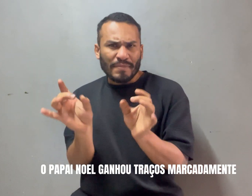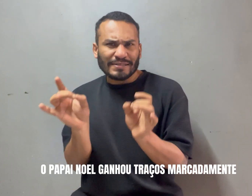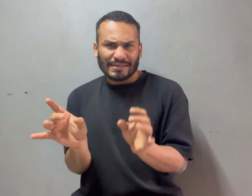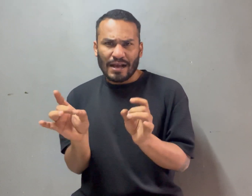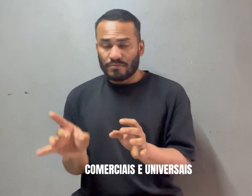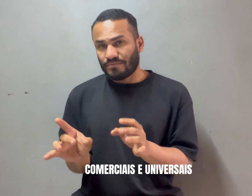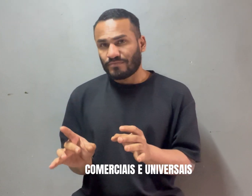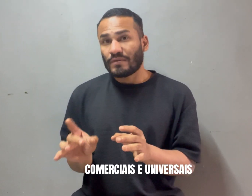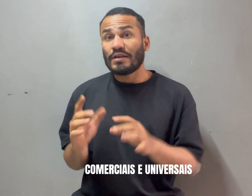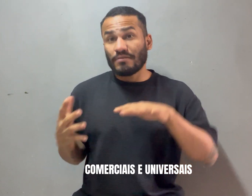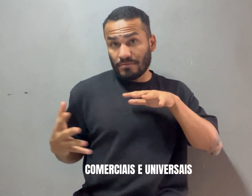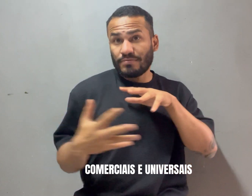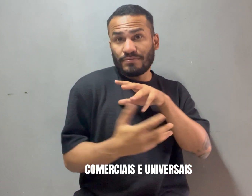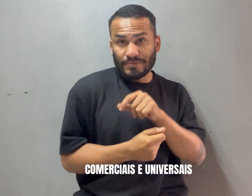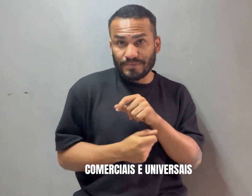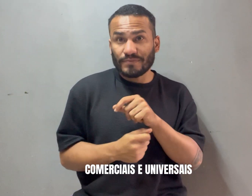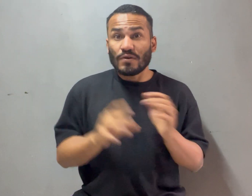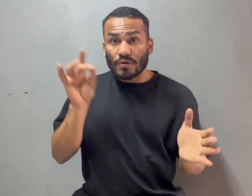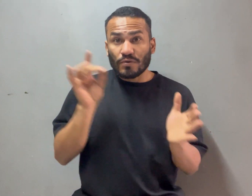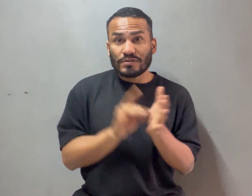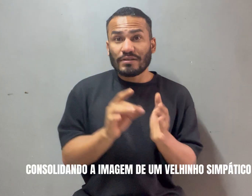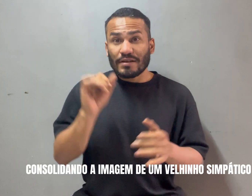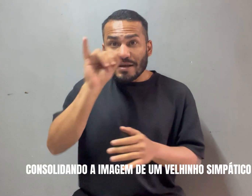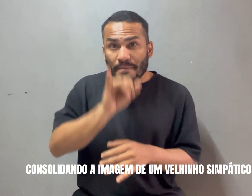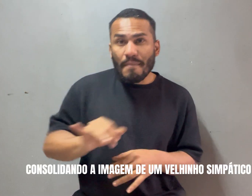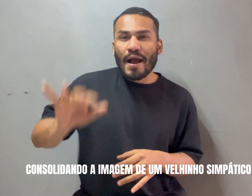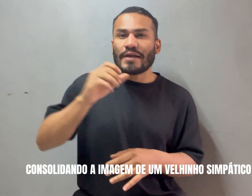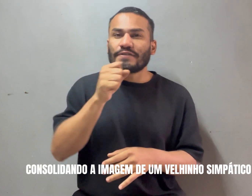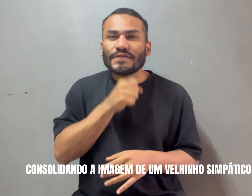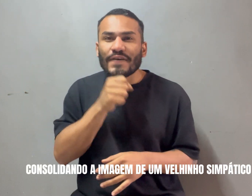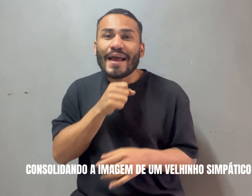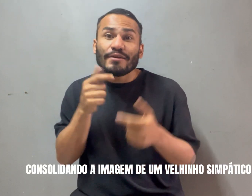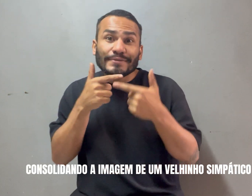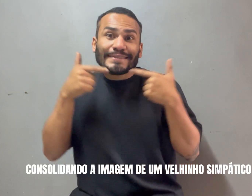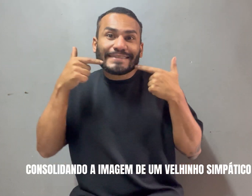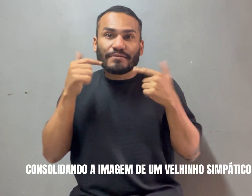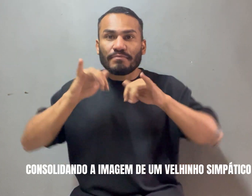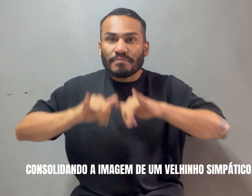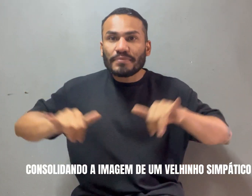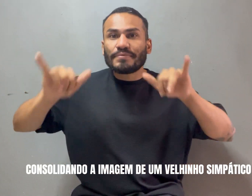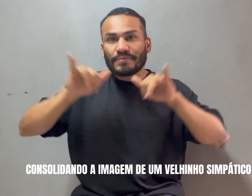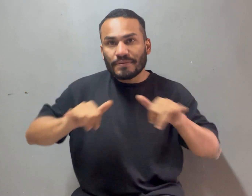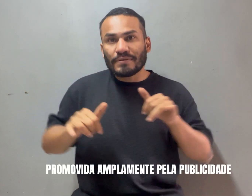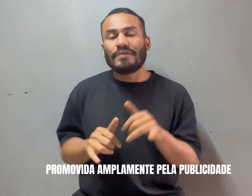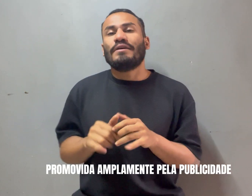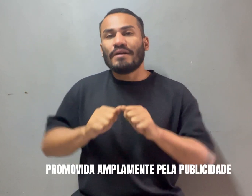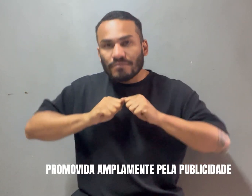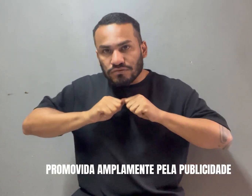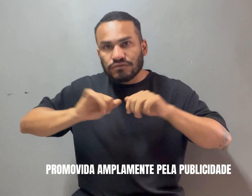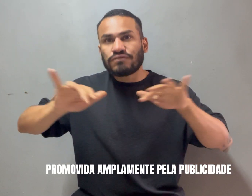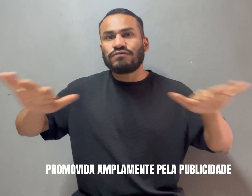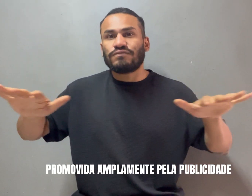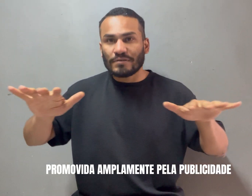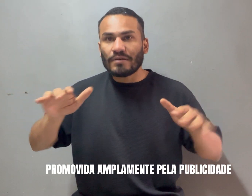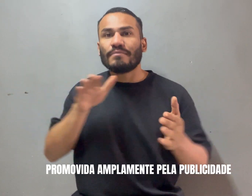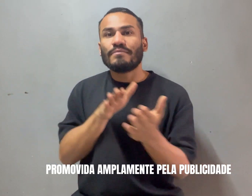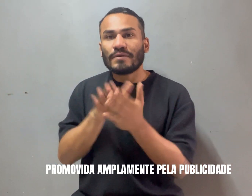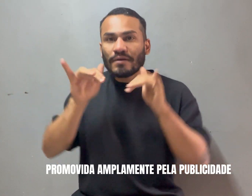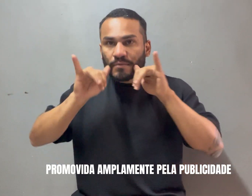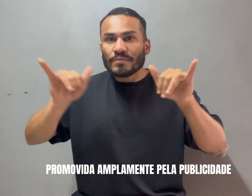marcadamente comerciais e universais, consolidando a imagem de um velhinho simpático promovida amplamente pela